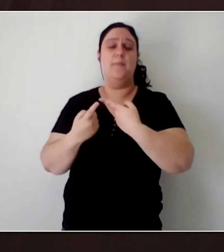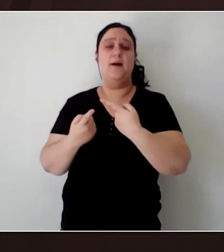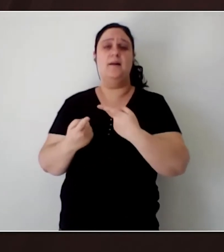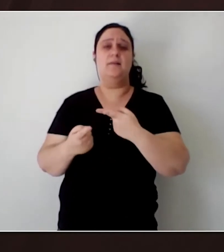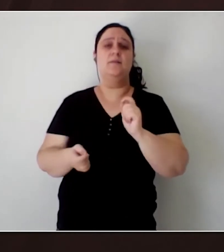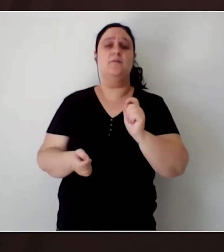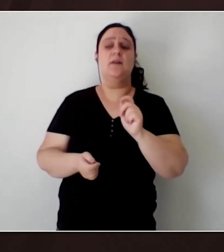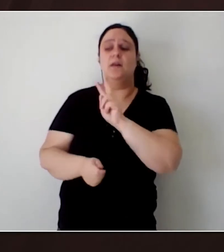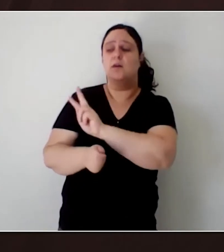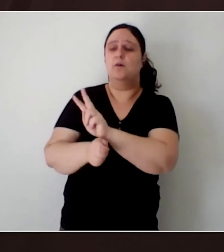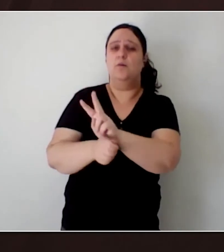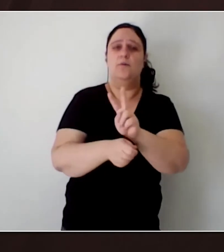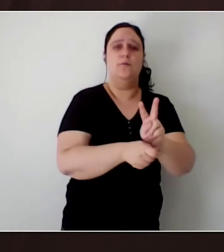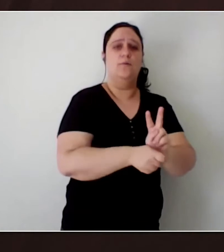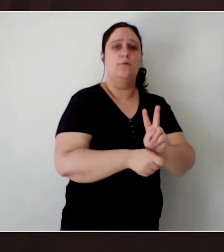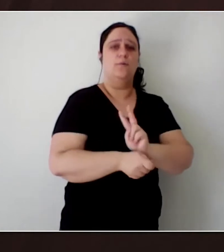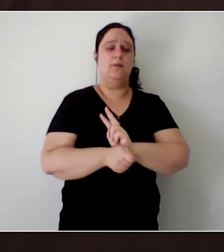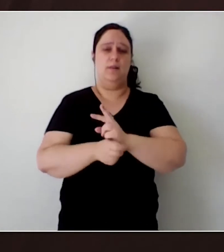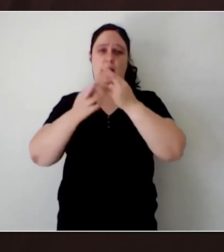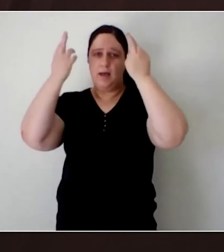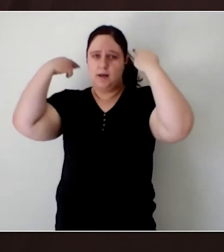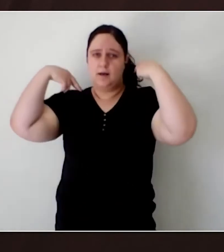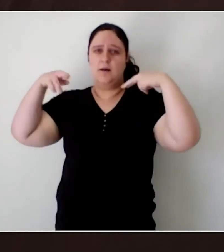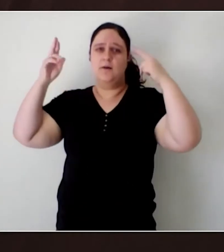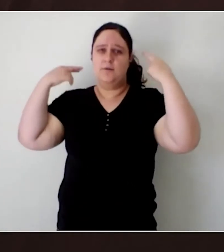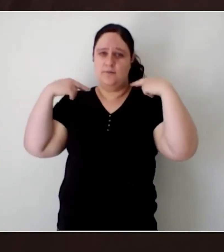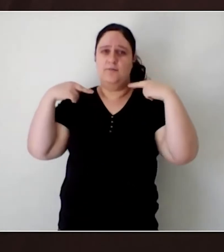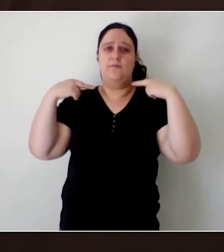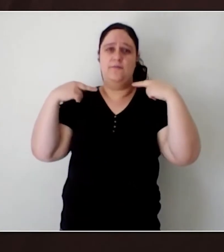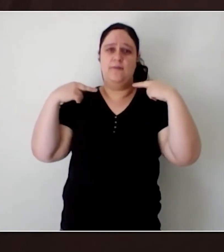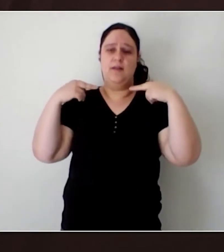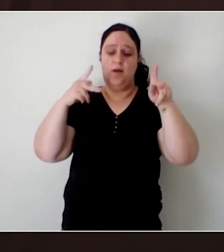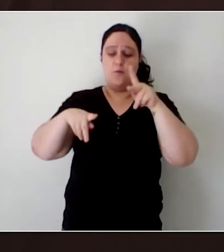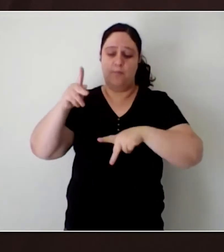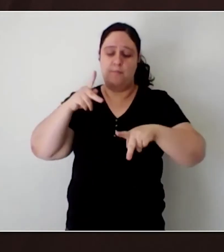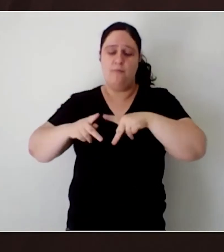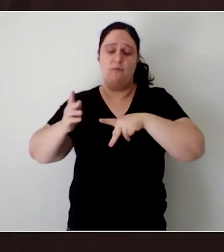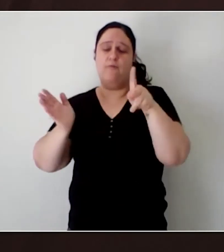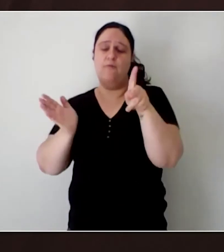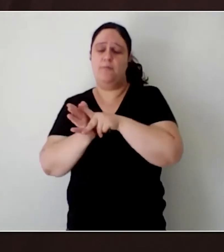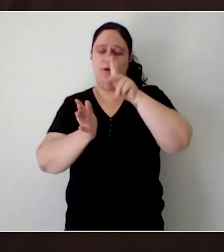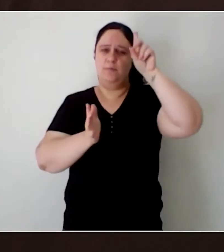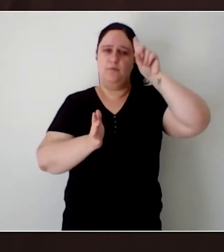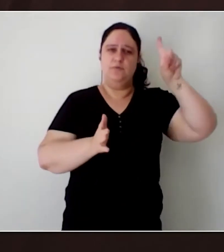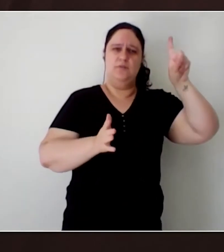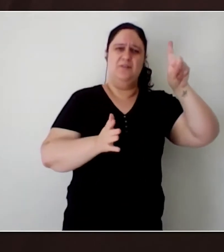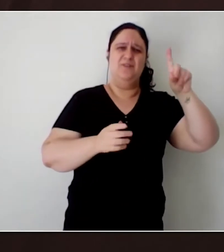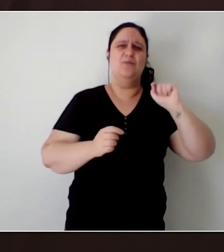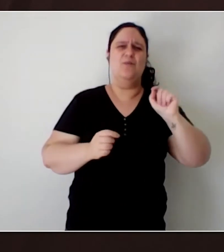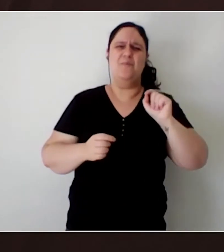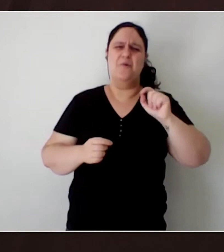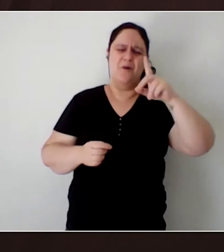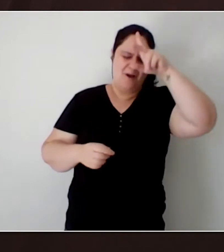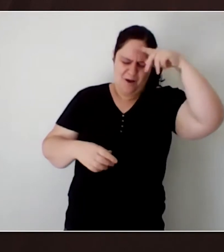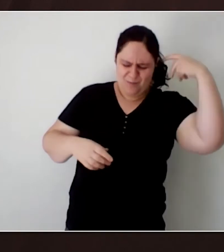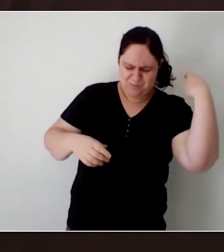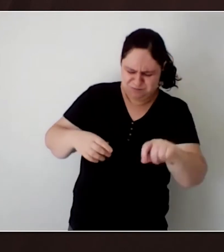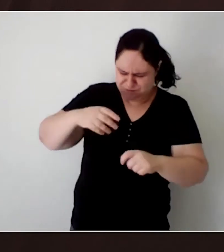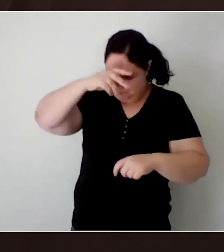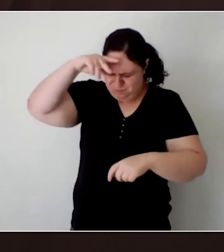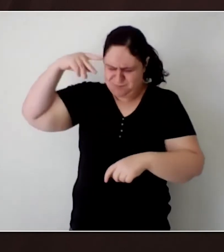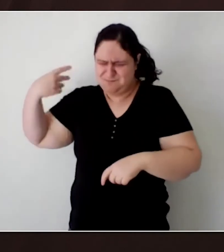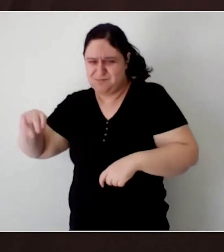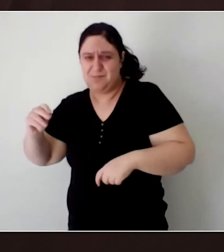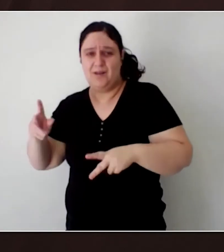de Deus, com muito labor, lágrimas, suor, como Paulo o fez. Não